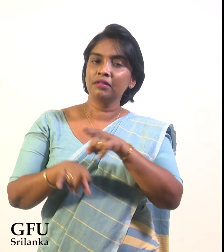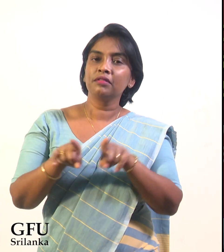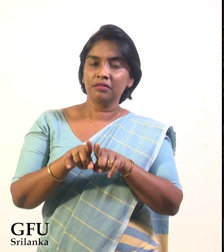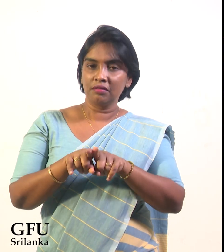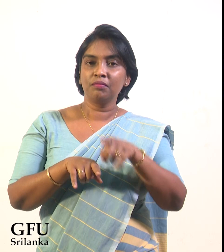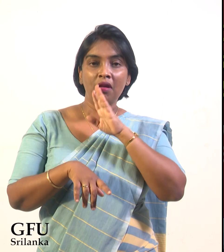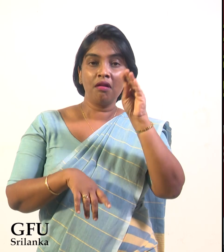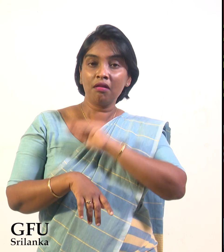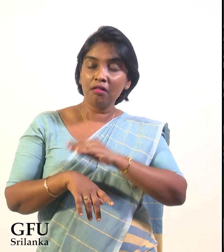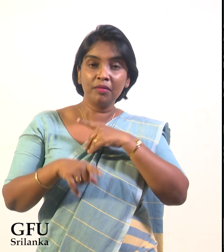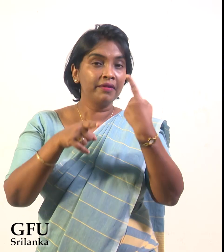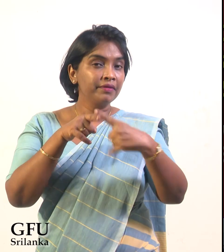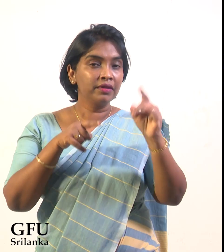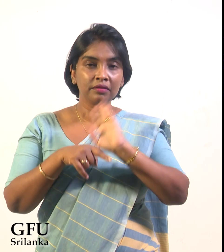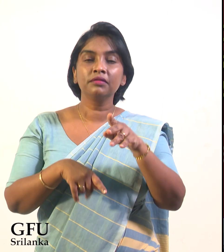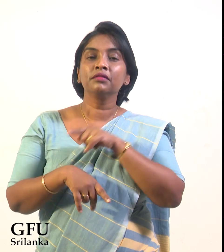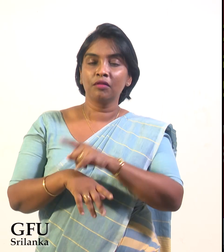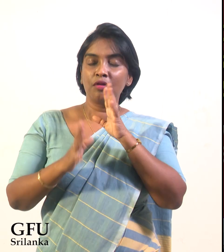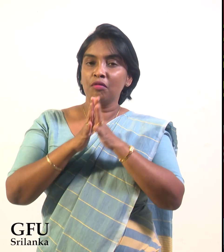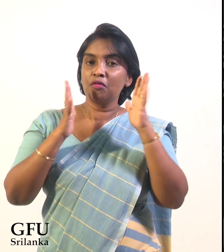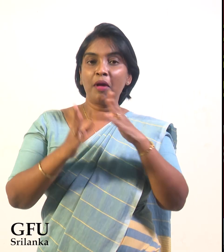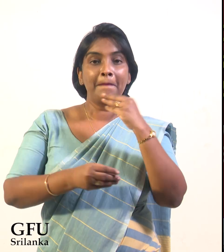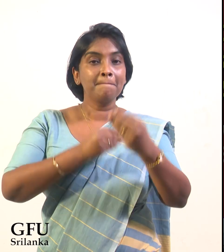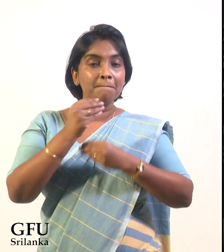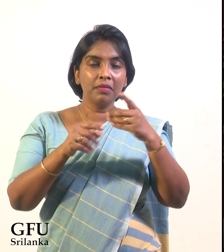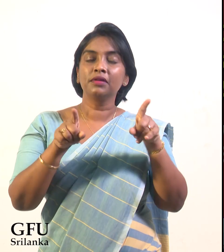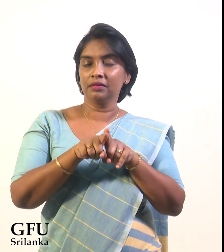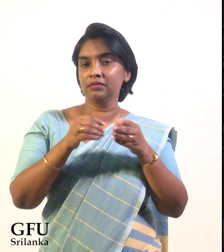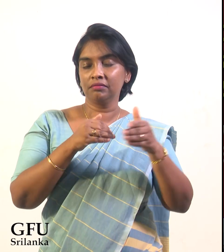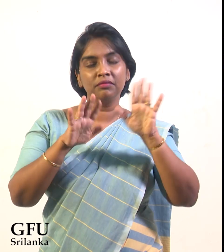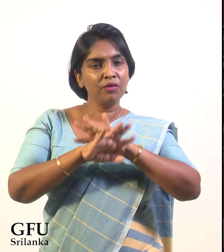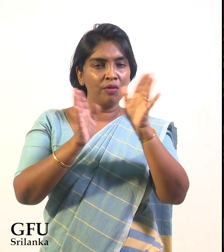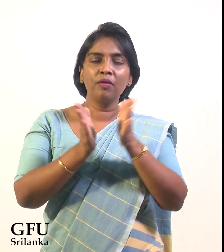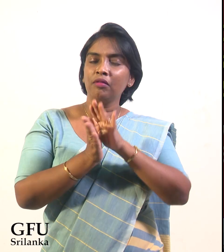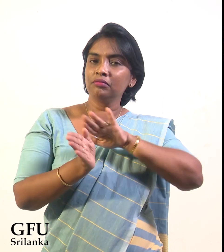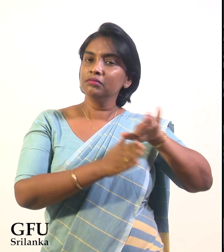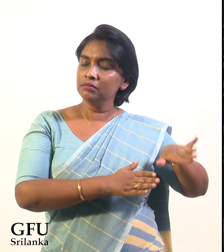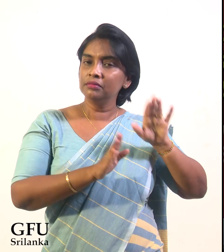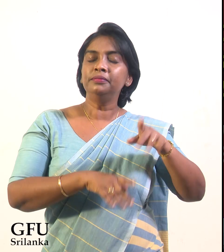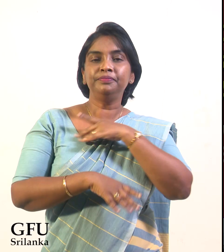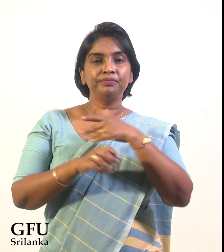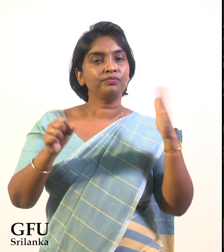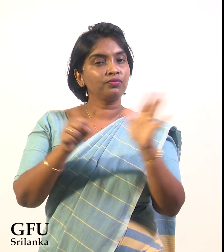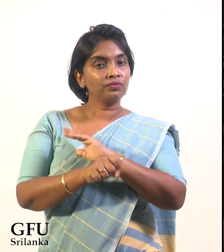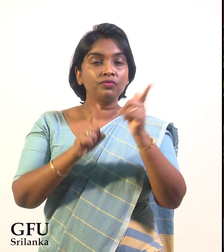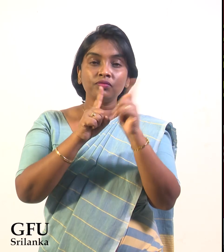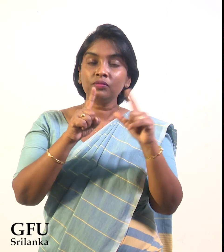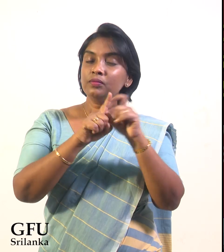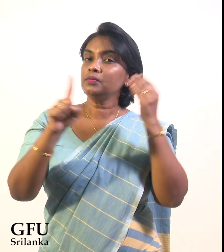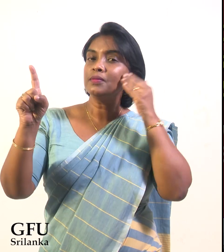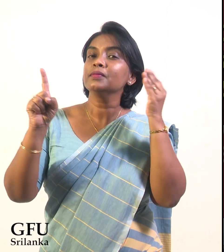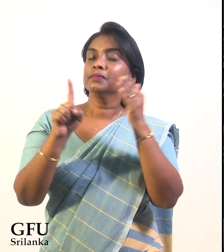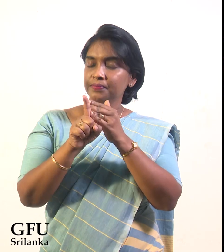නාලිකාවන්. ඒ වගේම ආදායම් ලබනව පමණක් නෙමෙයි ඒක වඩා වාණිජමය තත්ත්වයේ තියෙන දේවල්. ඒ සියල්ල බැහැර කරලා